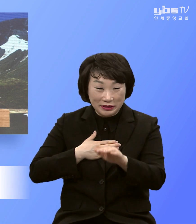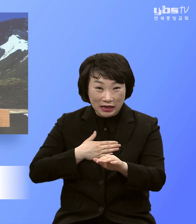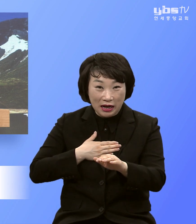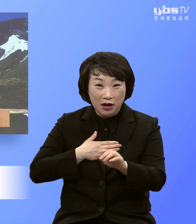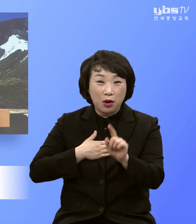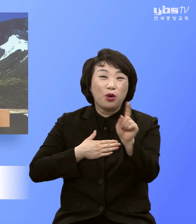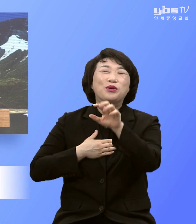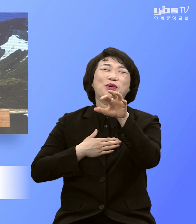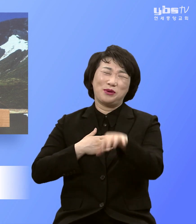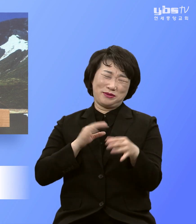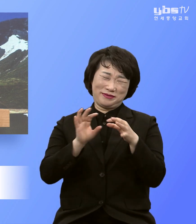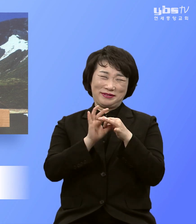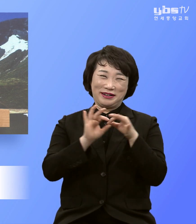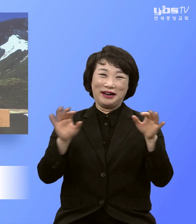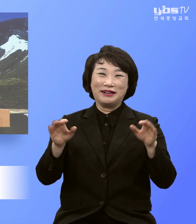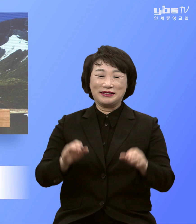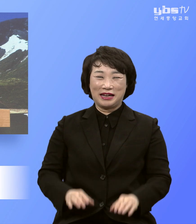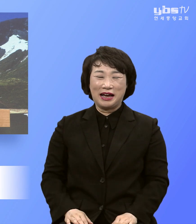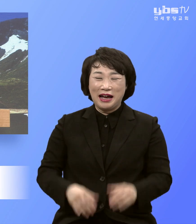어디서나